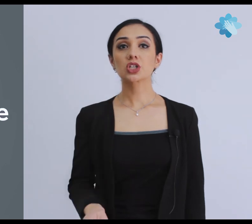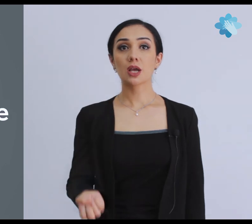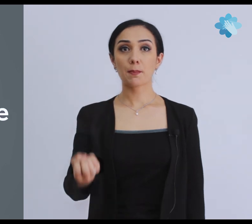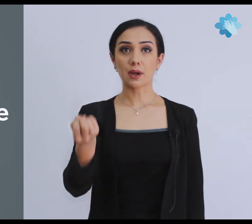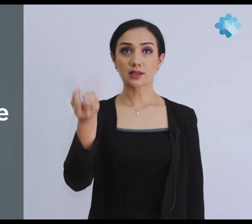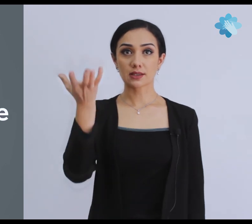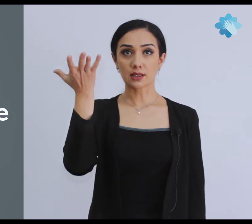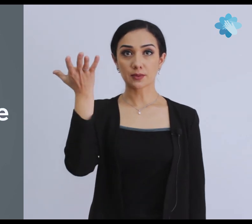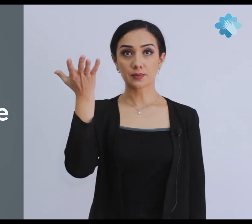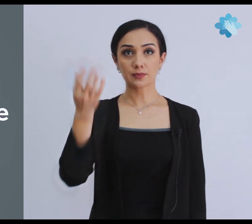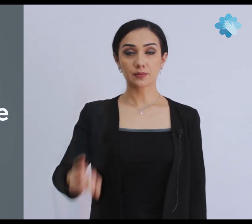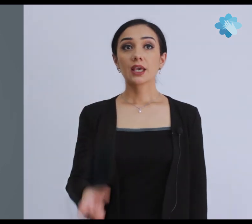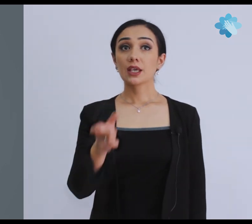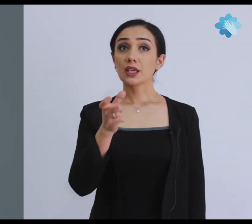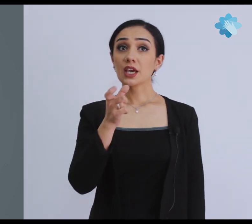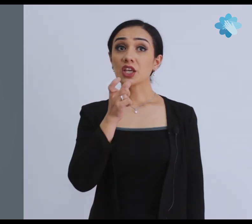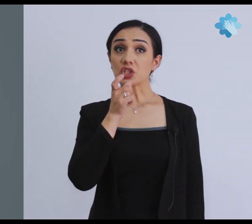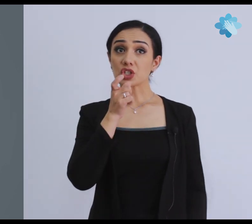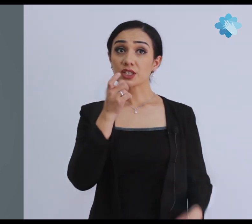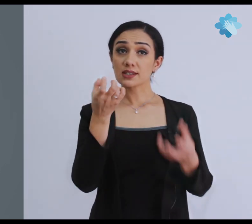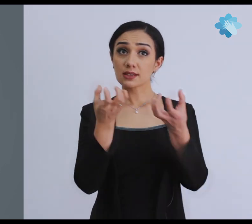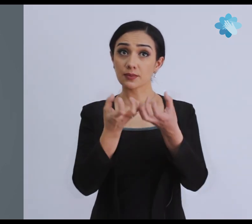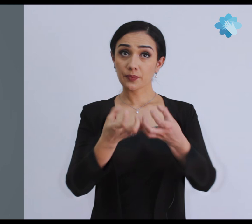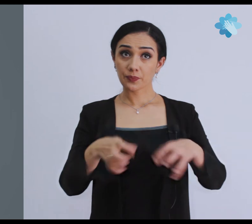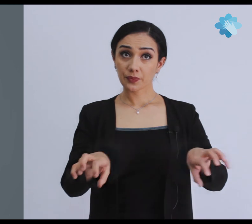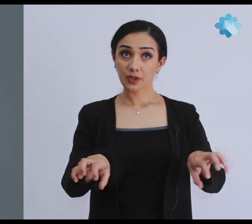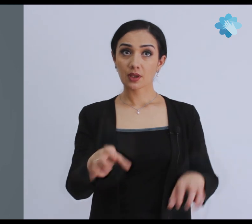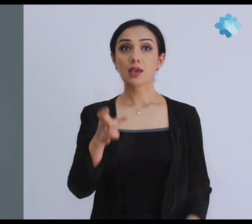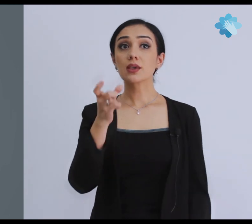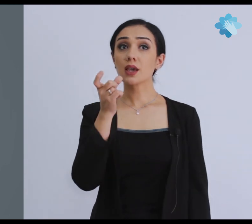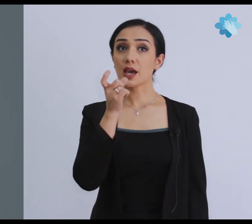шампанское яичница яйцо